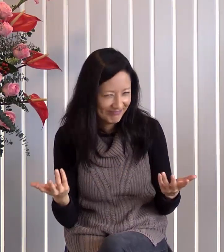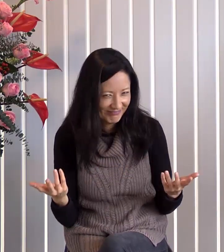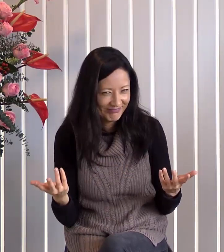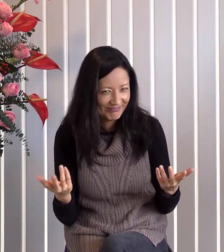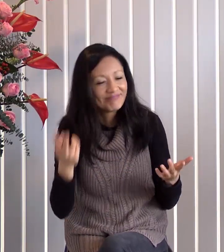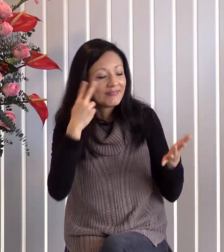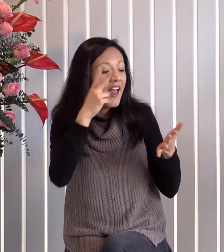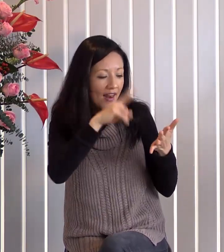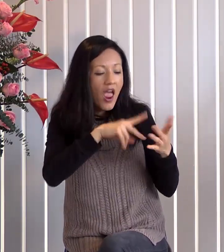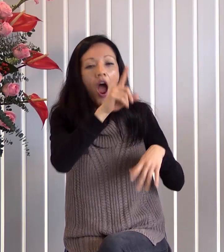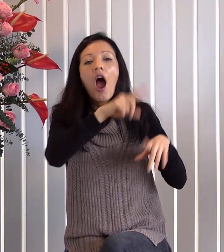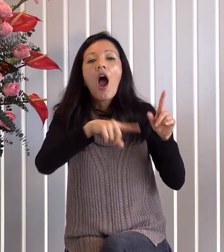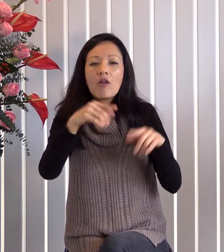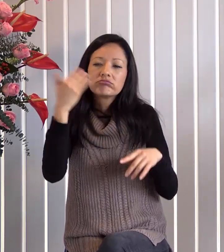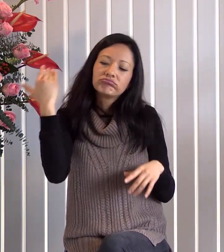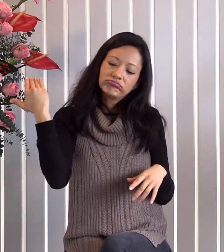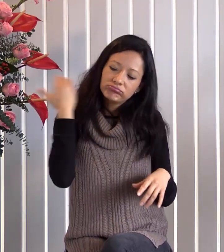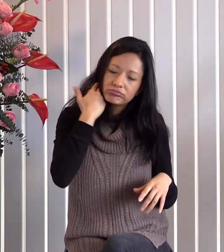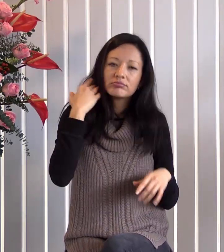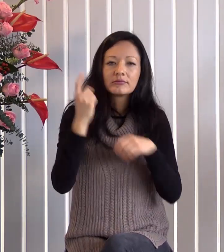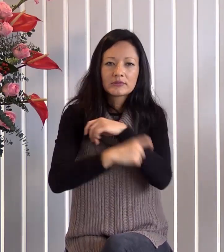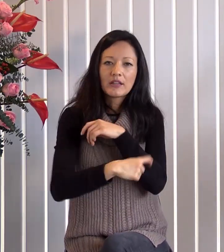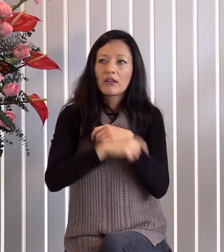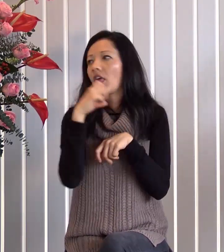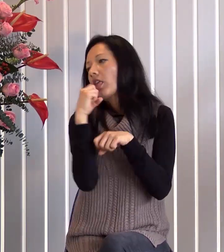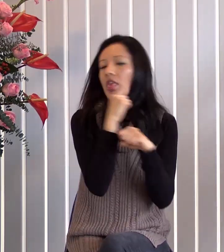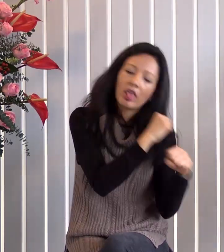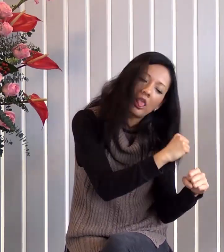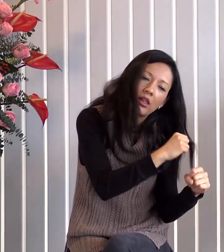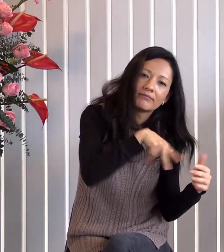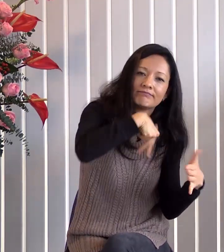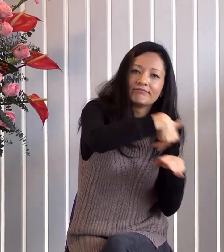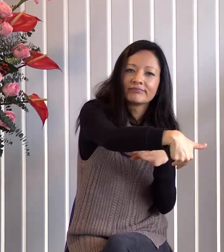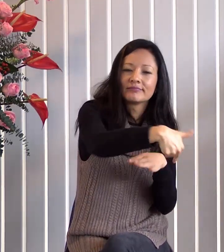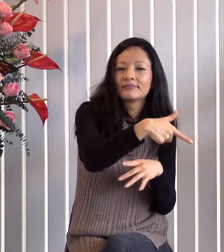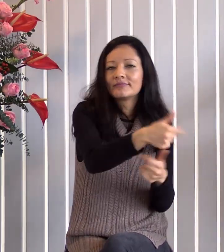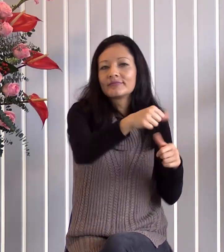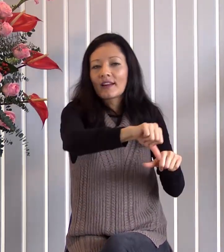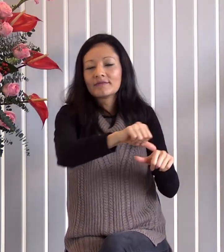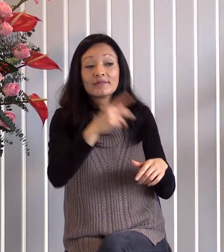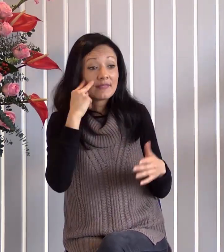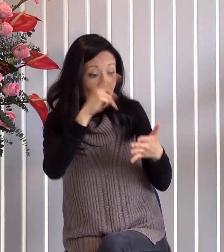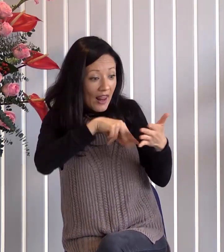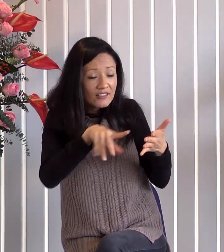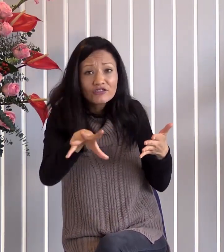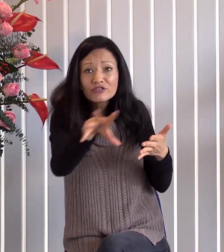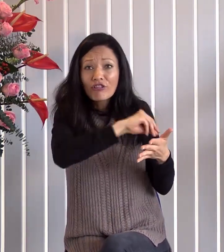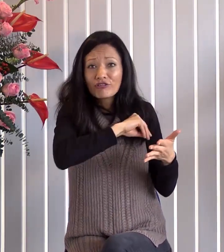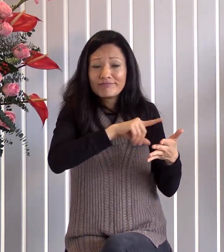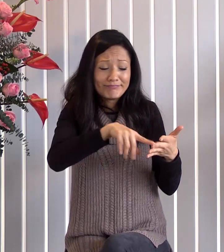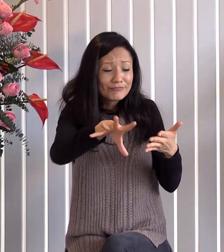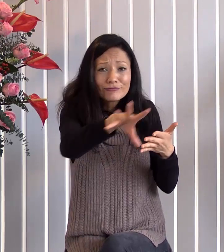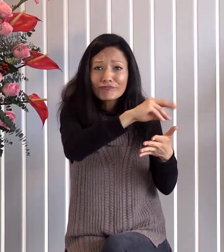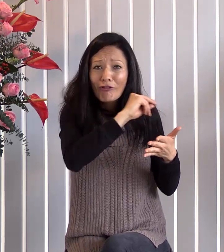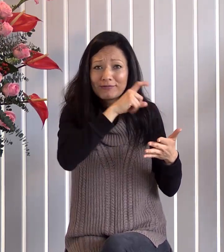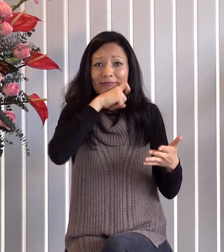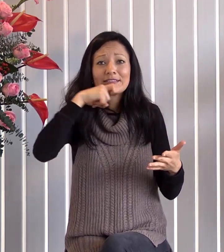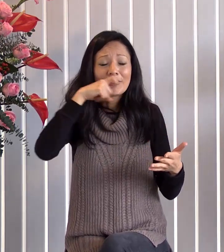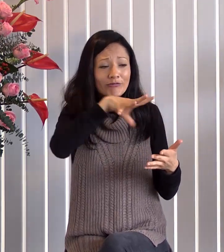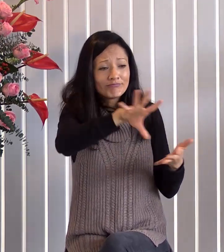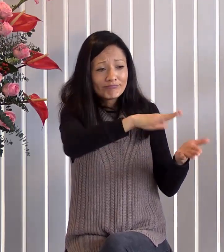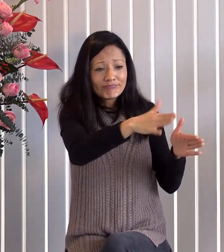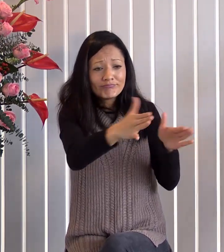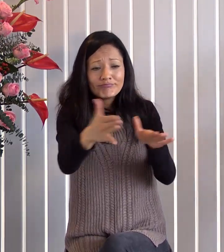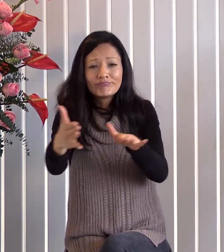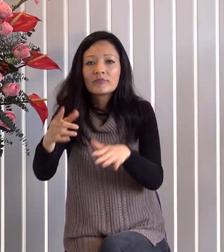Acabamos de leer que se quedaron todos, viejos, todos se quedaron postrados, todos. No pasaron la prueba,